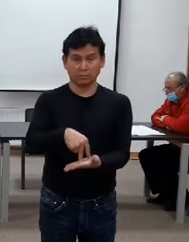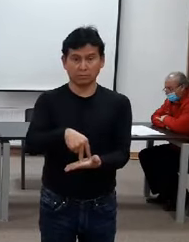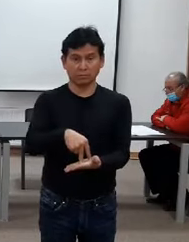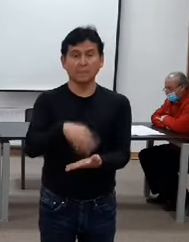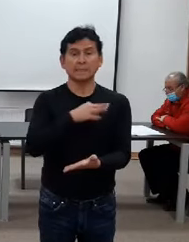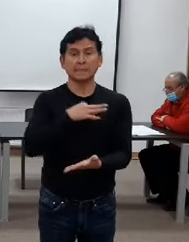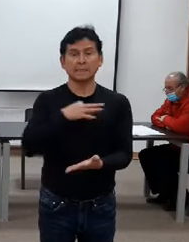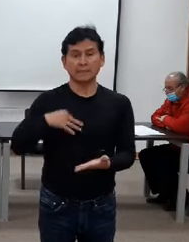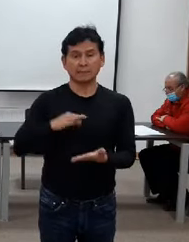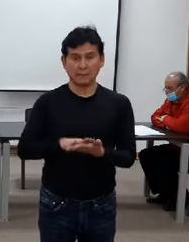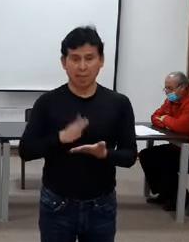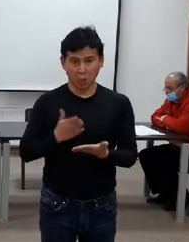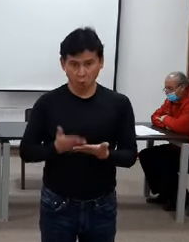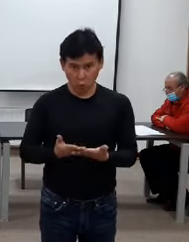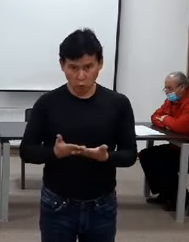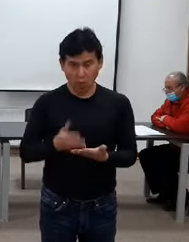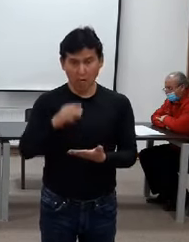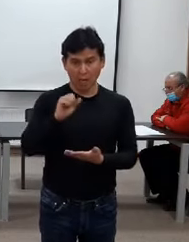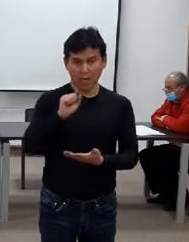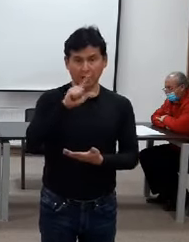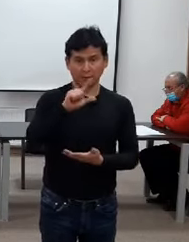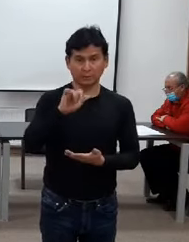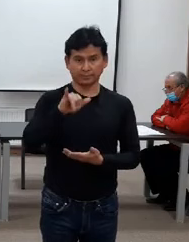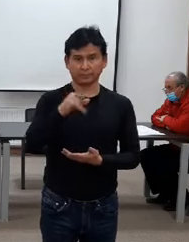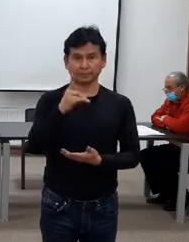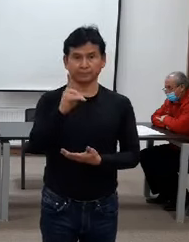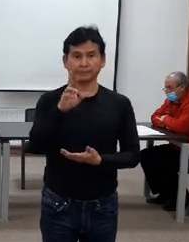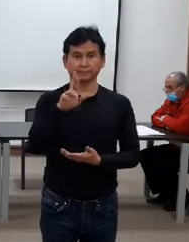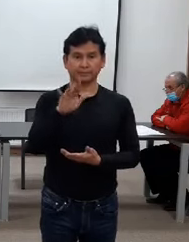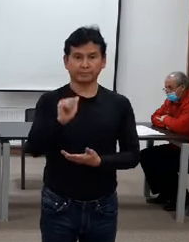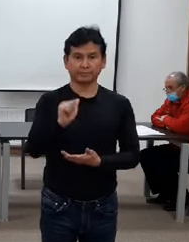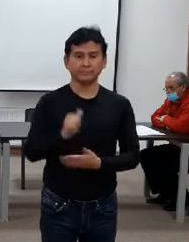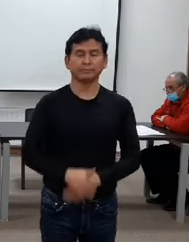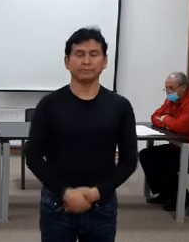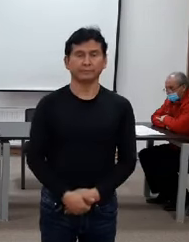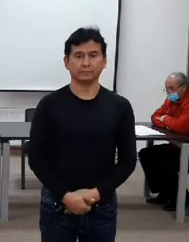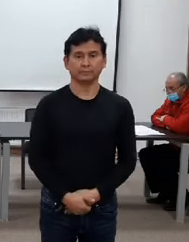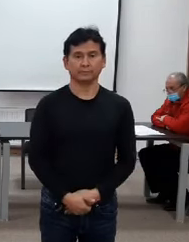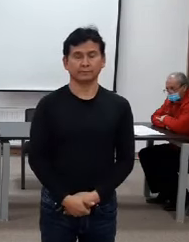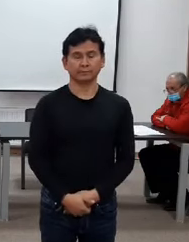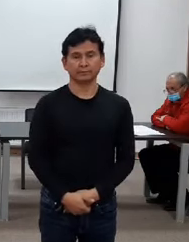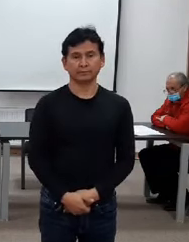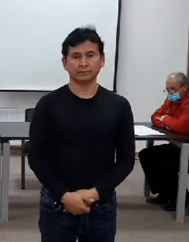nuestra Seremi de Salud, la señorita Alejandra Valdebenito Torres.